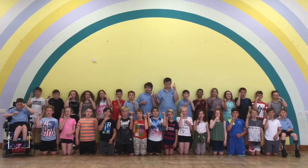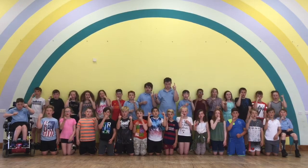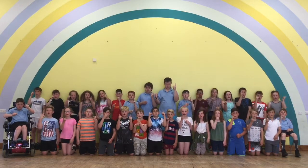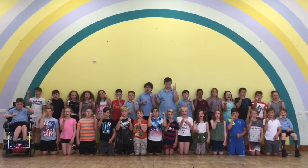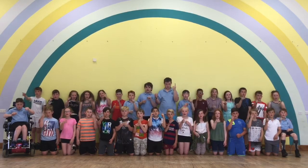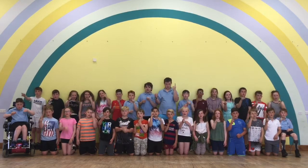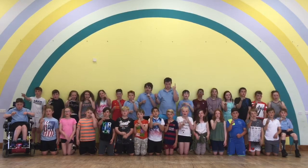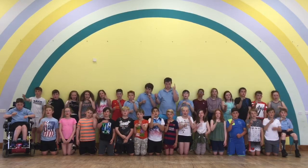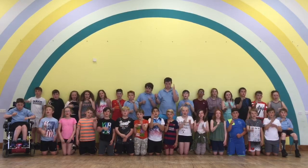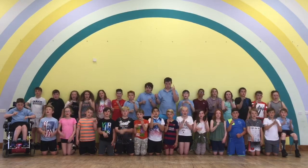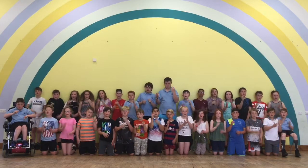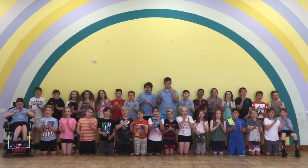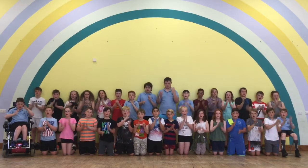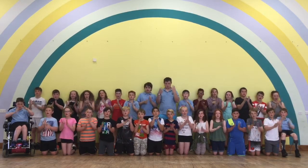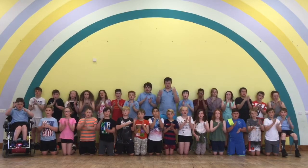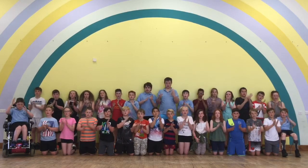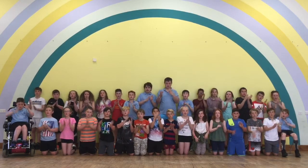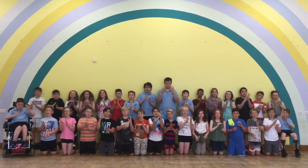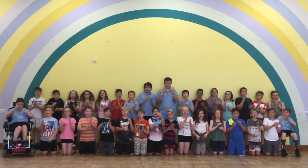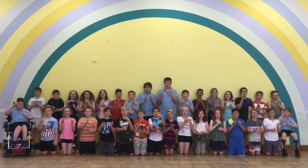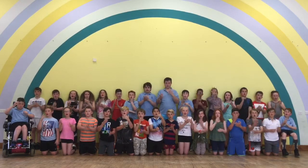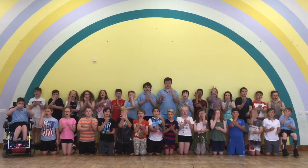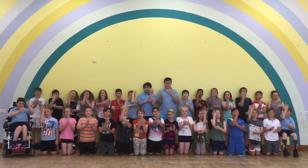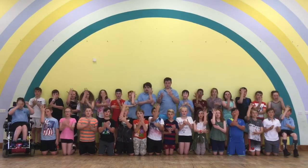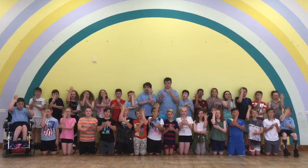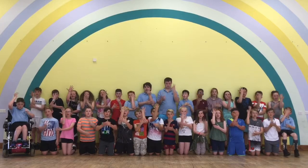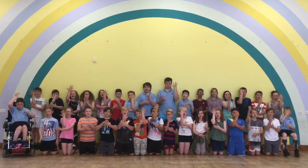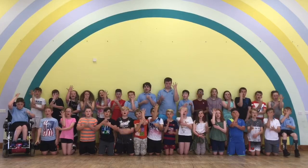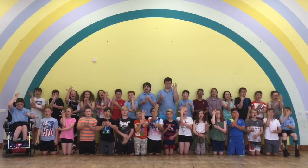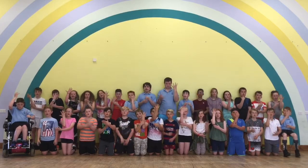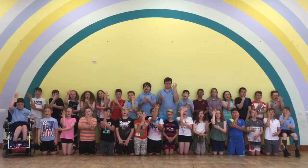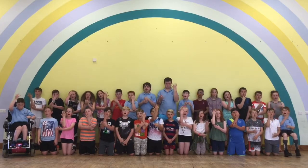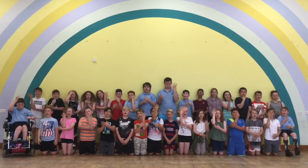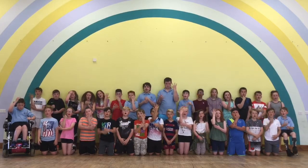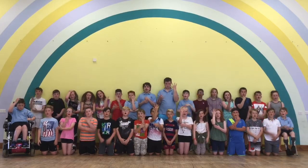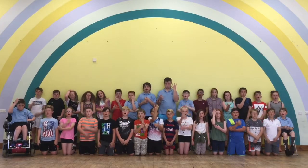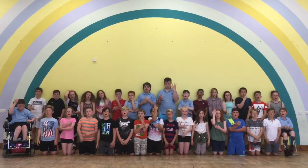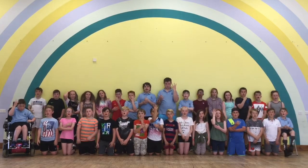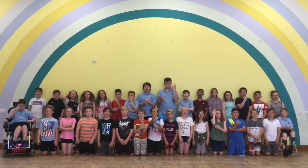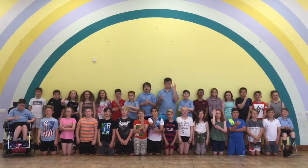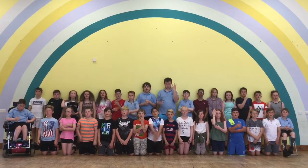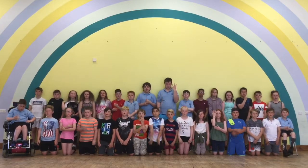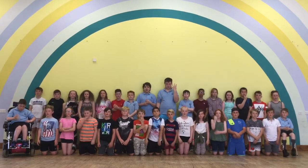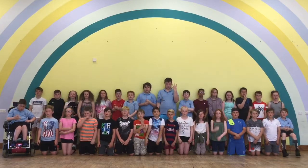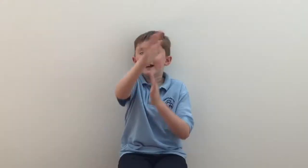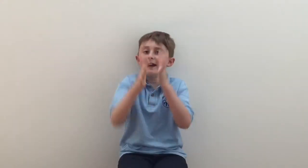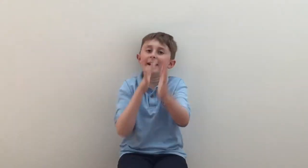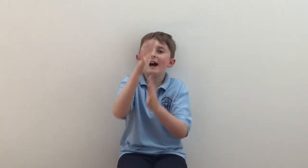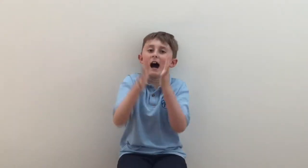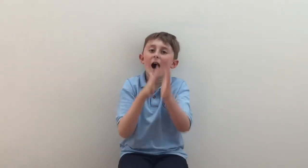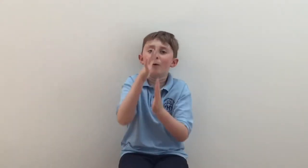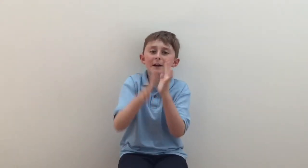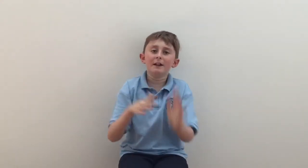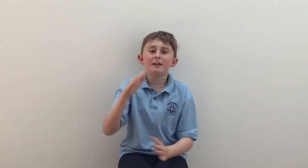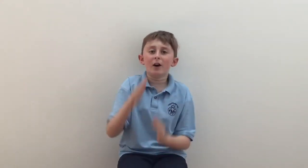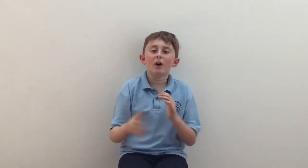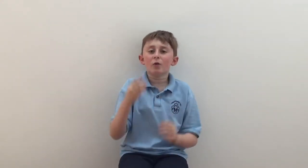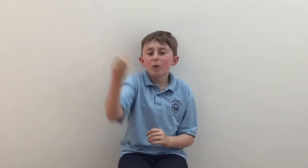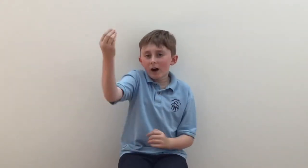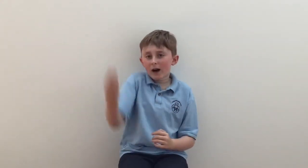gweld, e'i awydd o'r gwarwyn a ddau. E'i awydd o'r